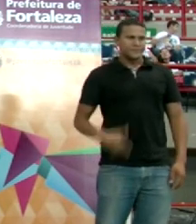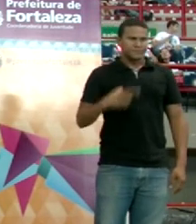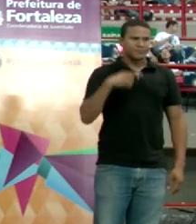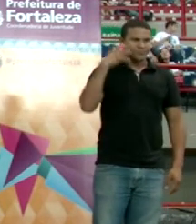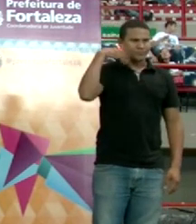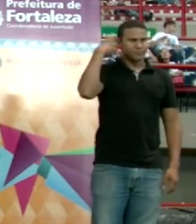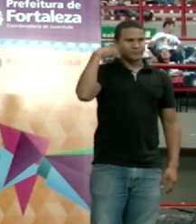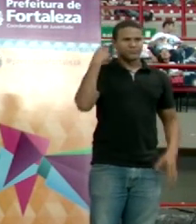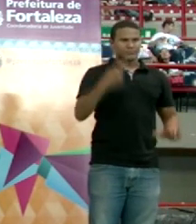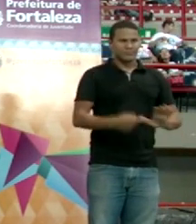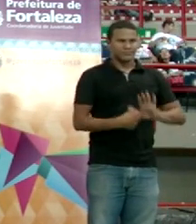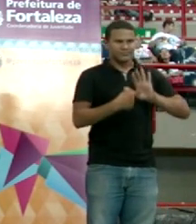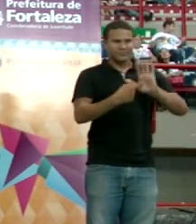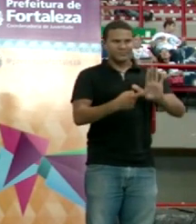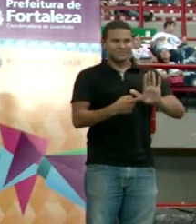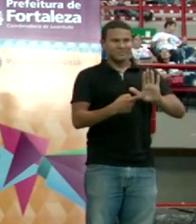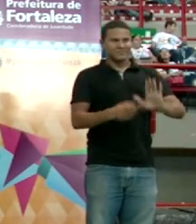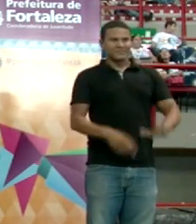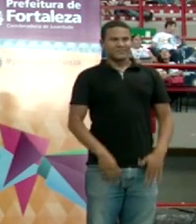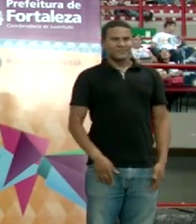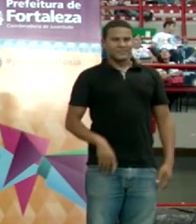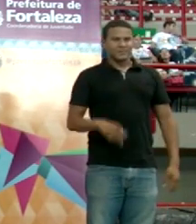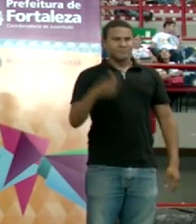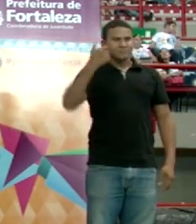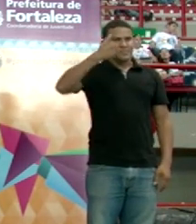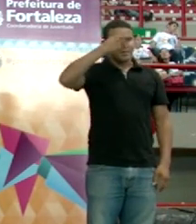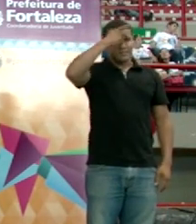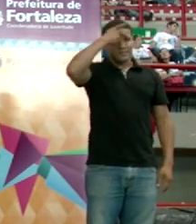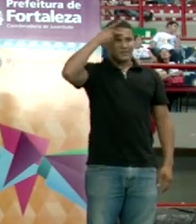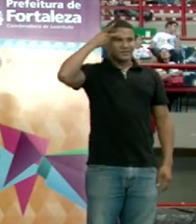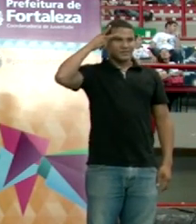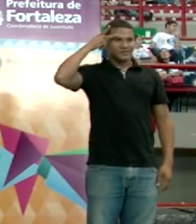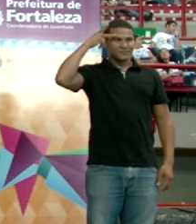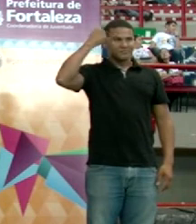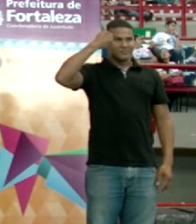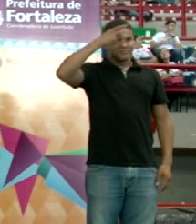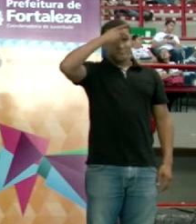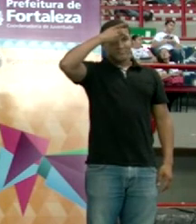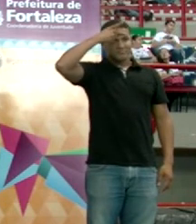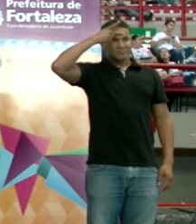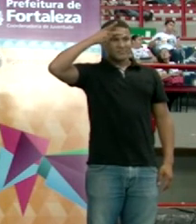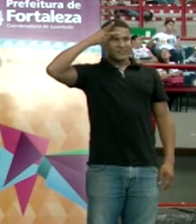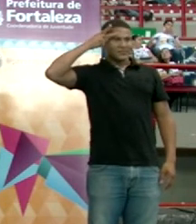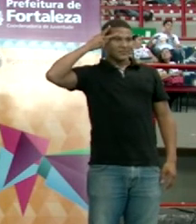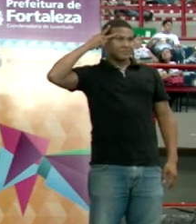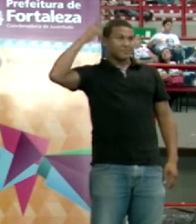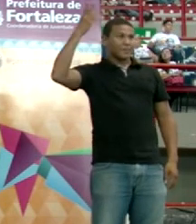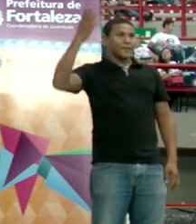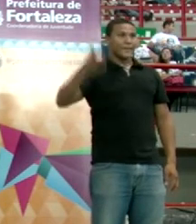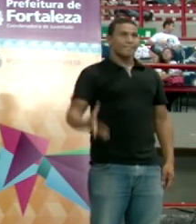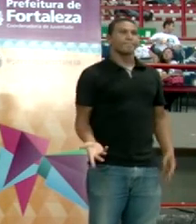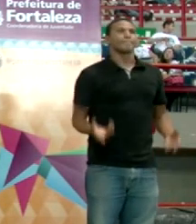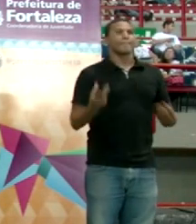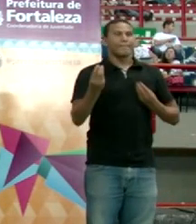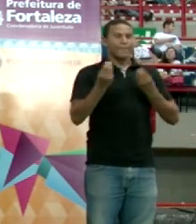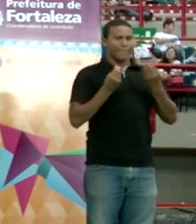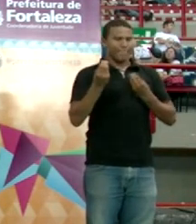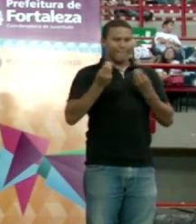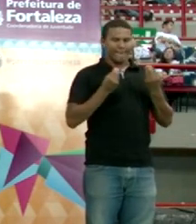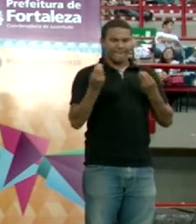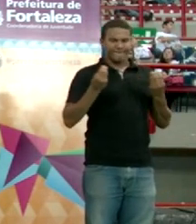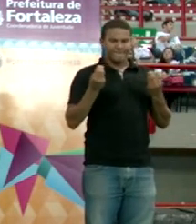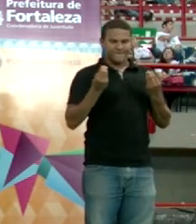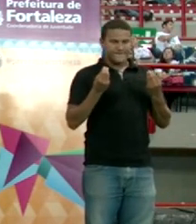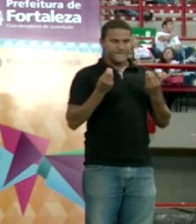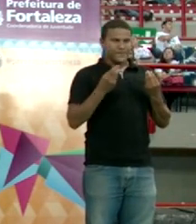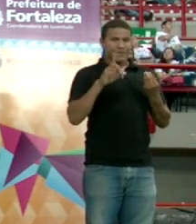bem esse predomínio da primeira pessoa. É uma autodescrição poética de